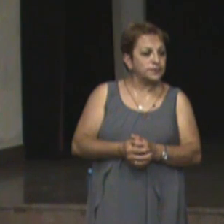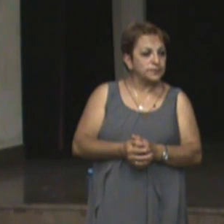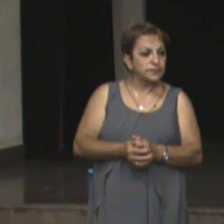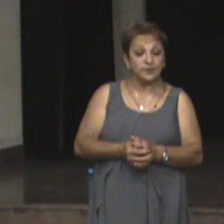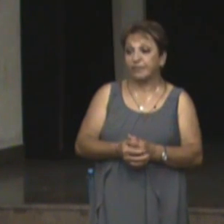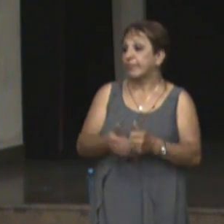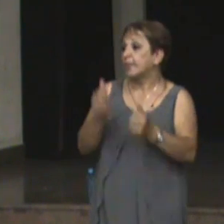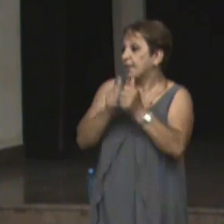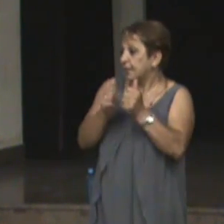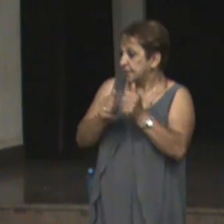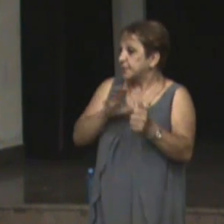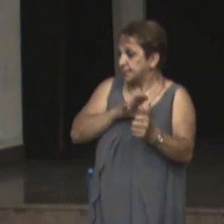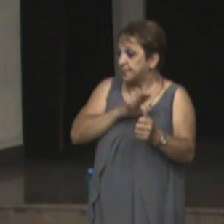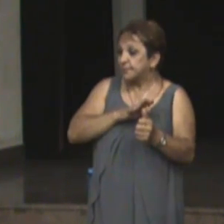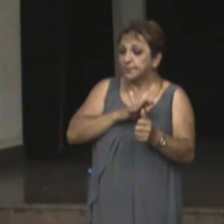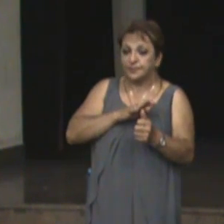Գիրեք շատ հաճախ